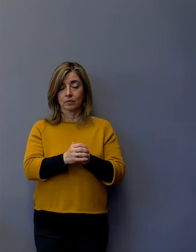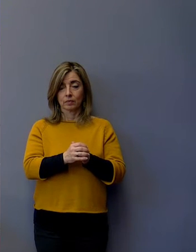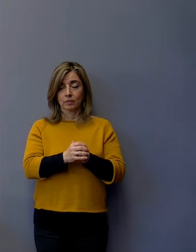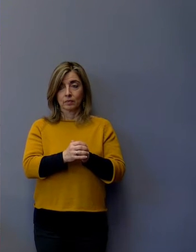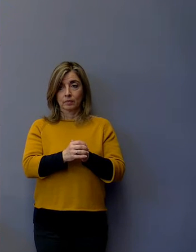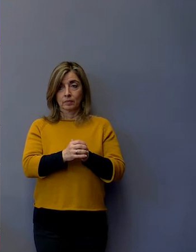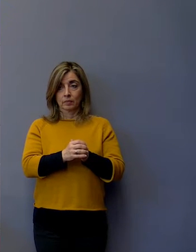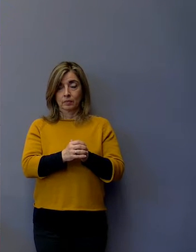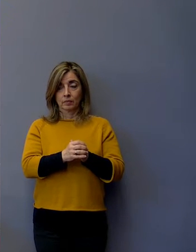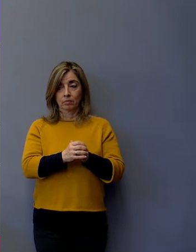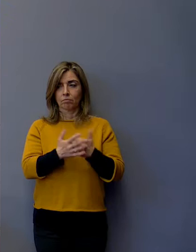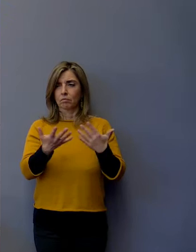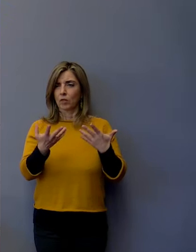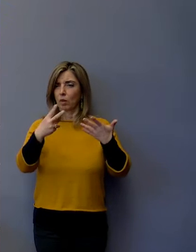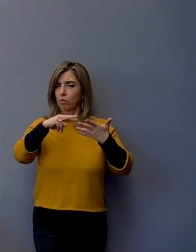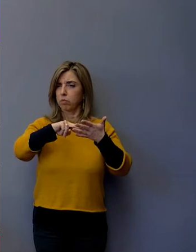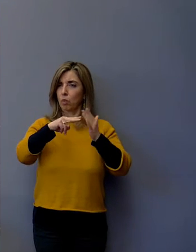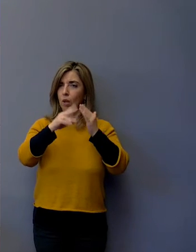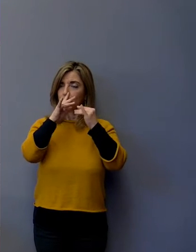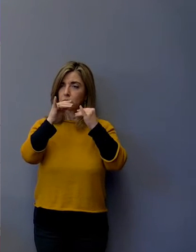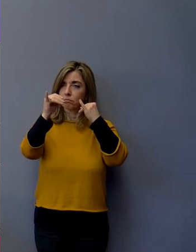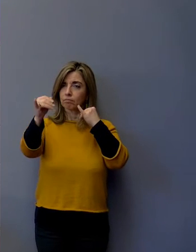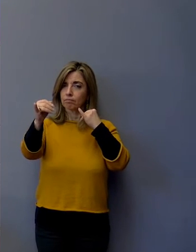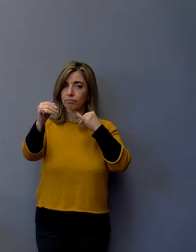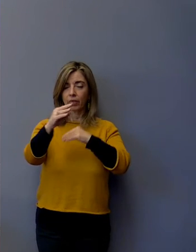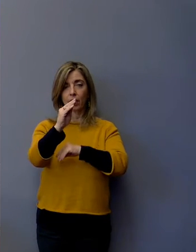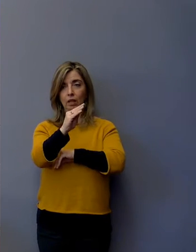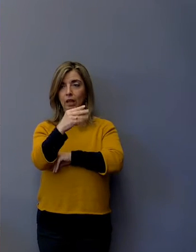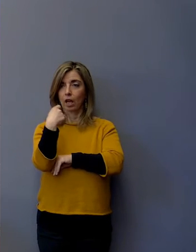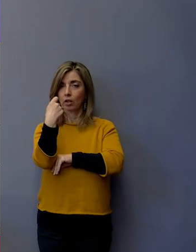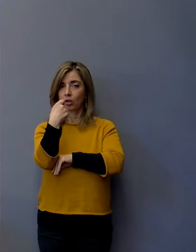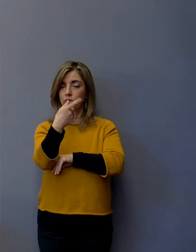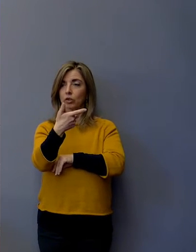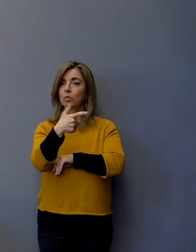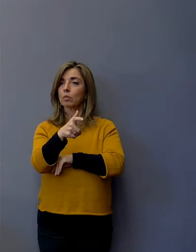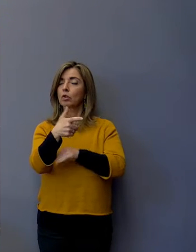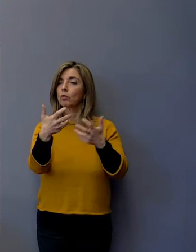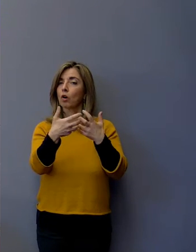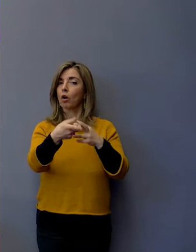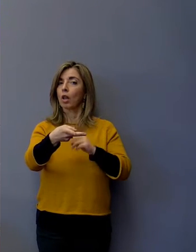ci sono problemi da remoto chiedo alla regia perché non mi rispondono i colleghi